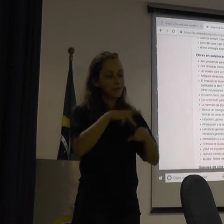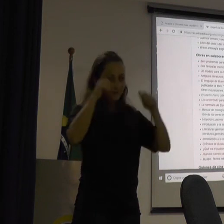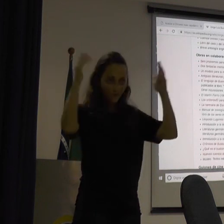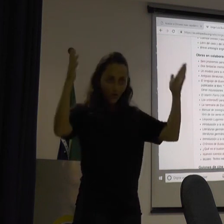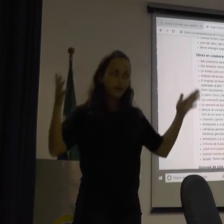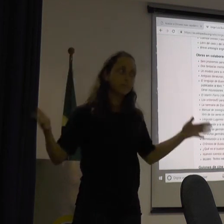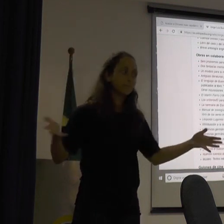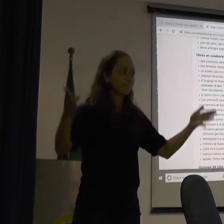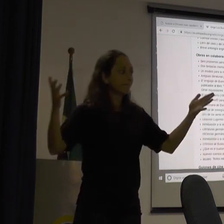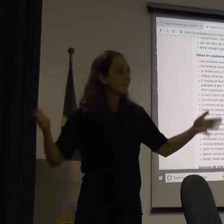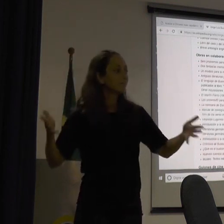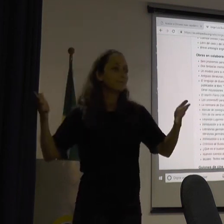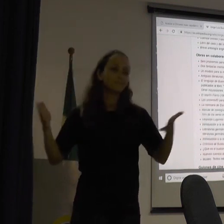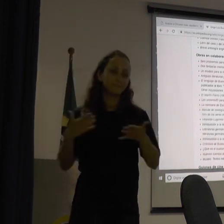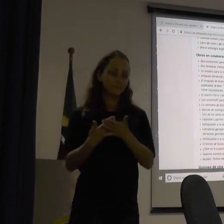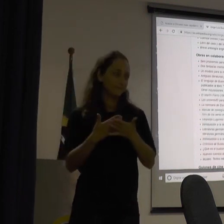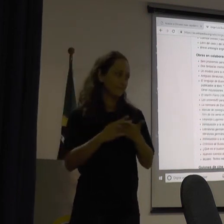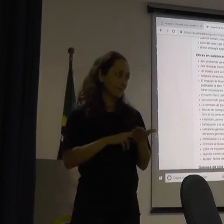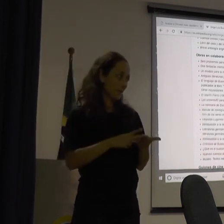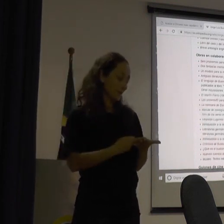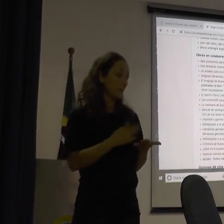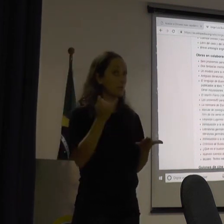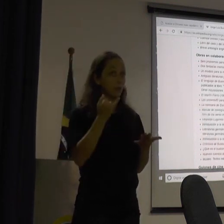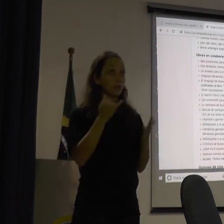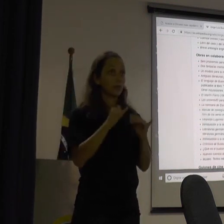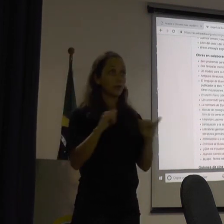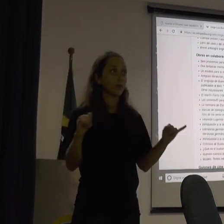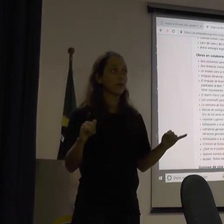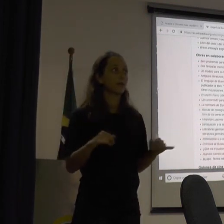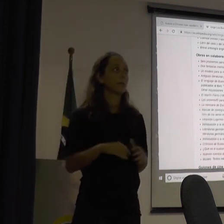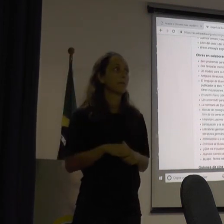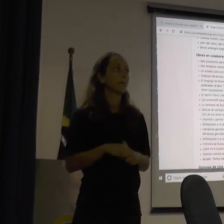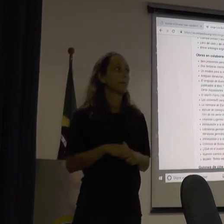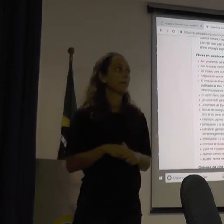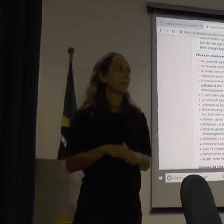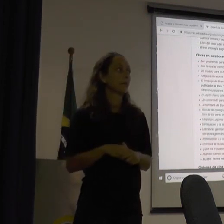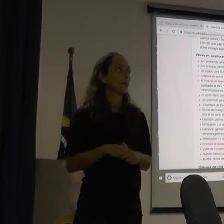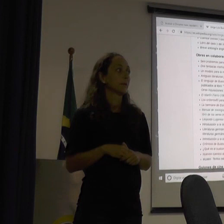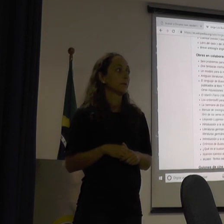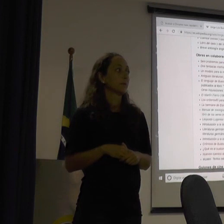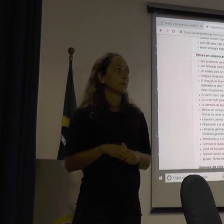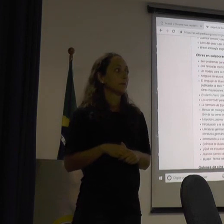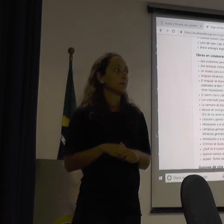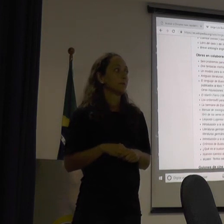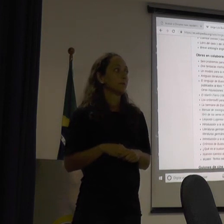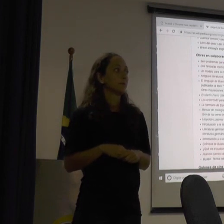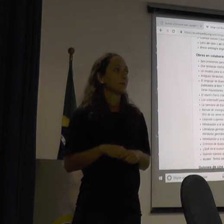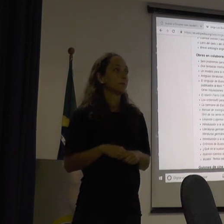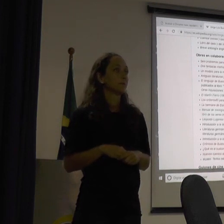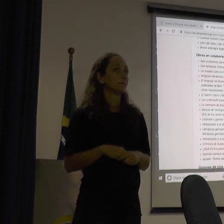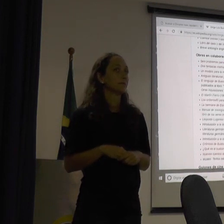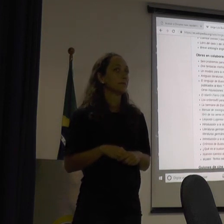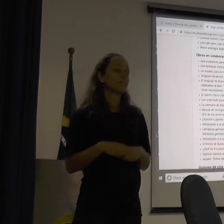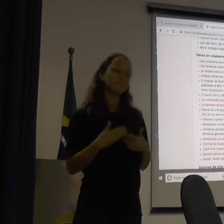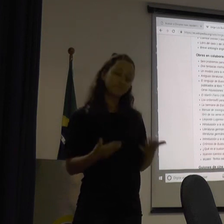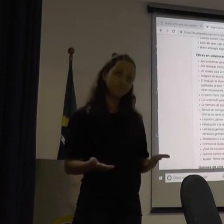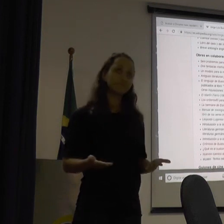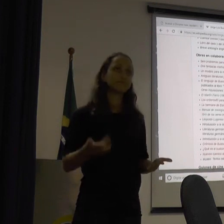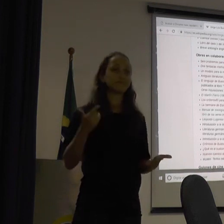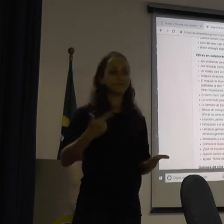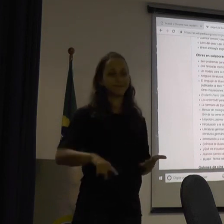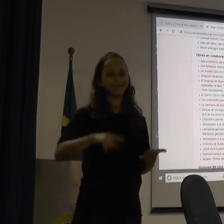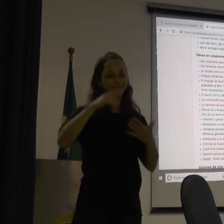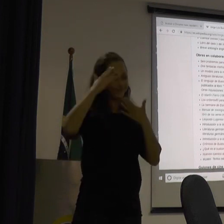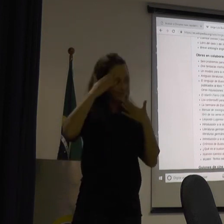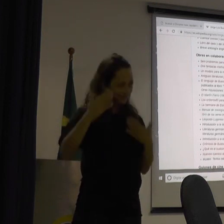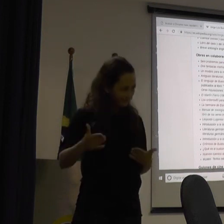importante destacar. E então gostaria de agradecer